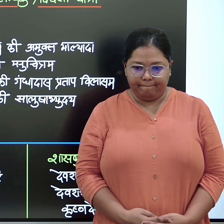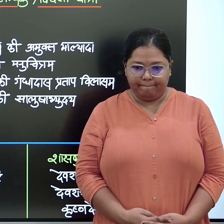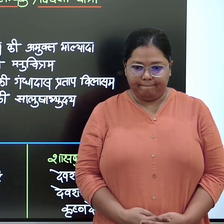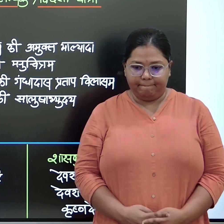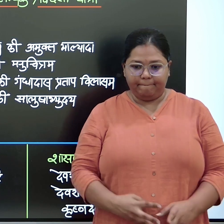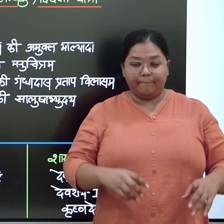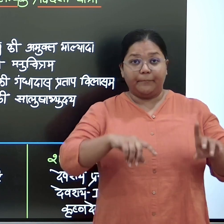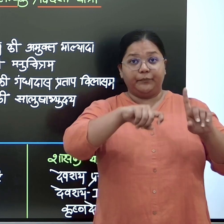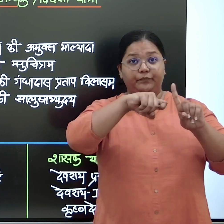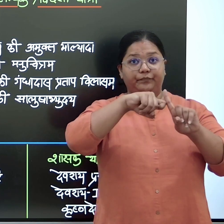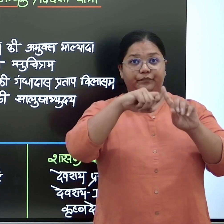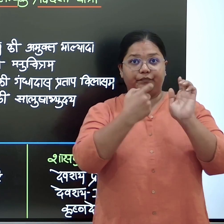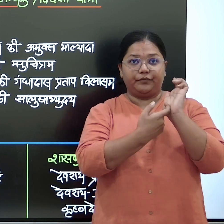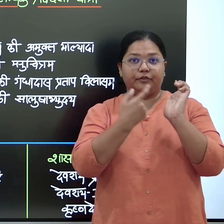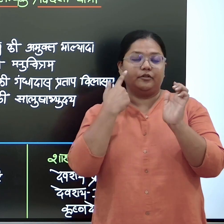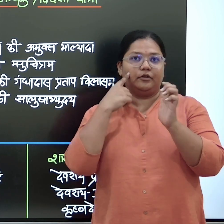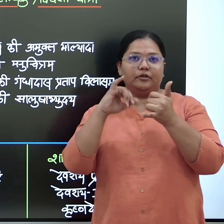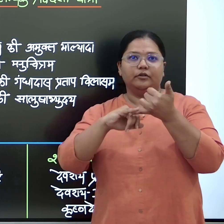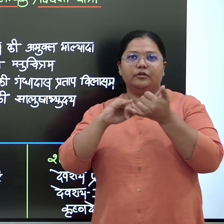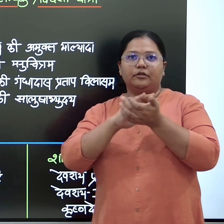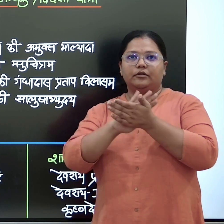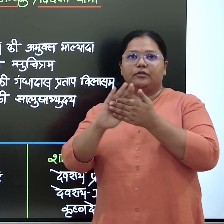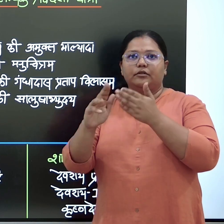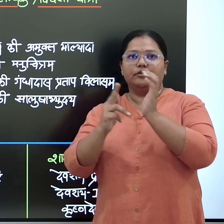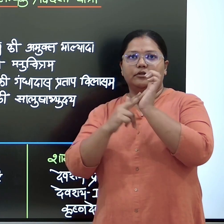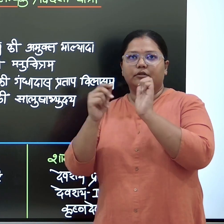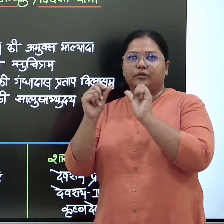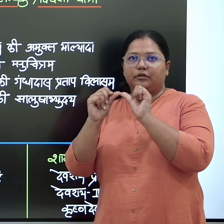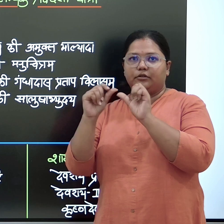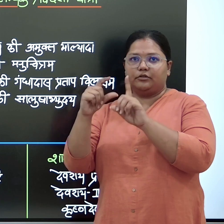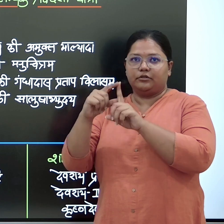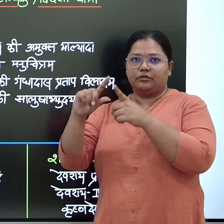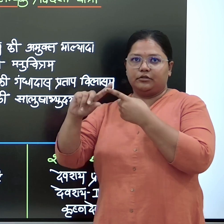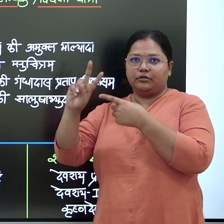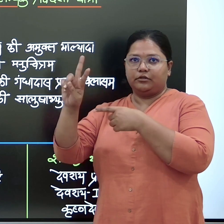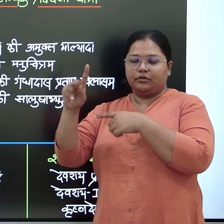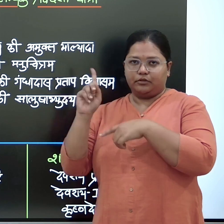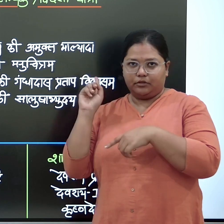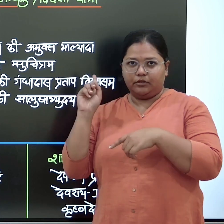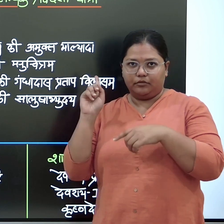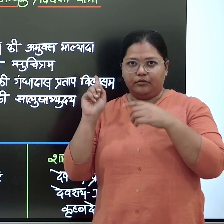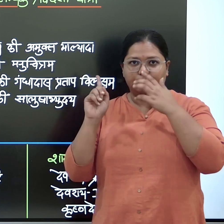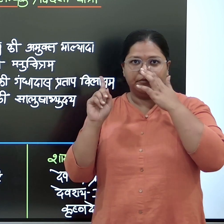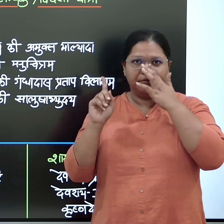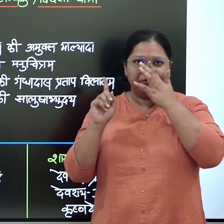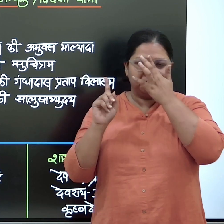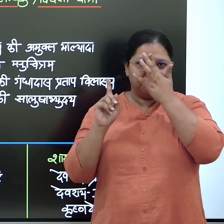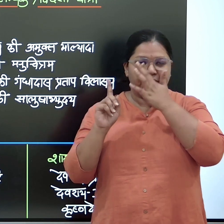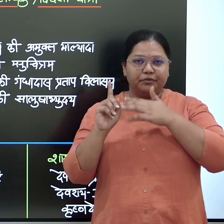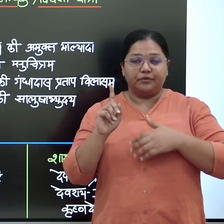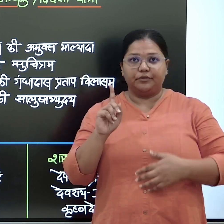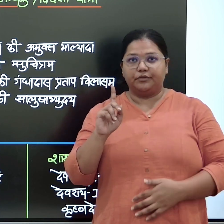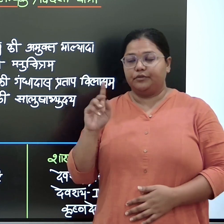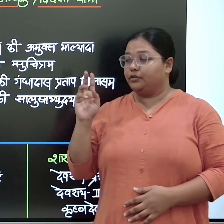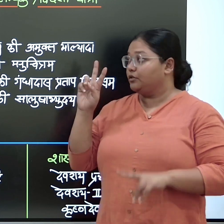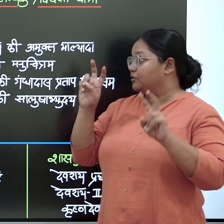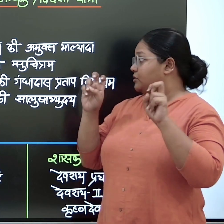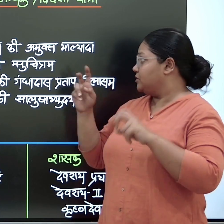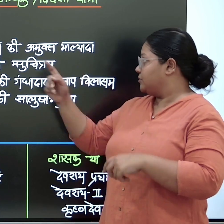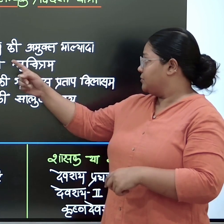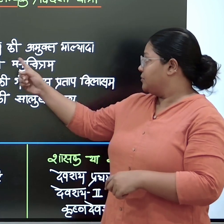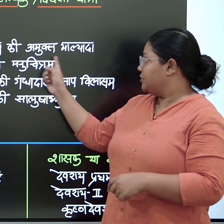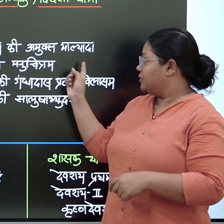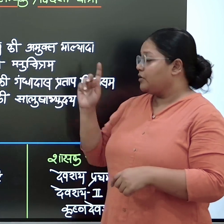अमुक्त माल्यदा, मा अधल य दा, माल्यदा, कृष्ण देव राय